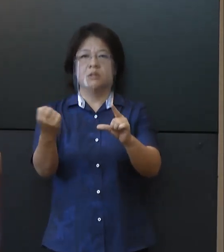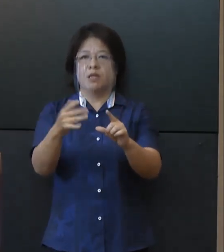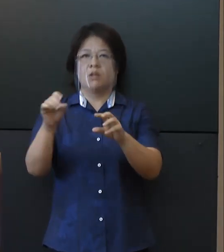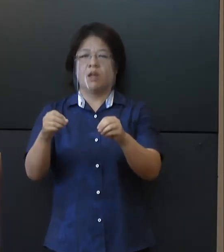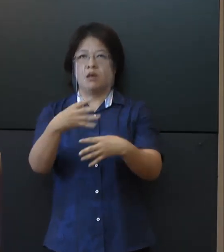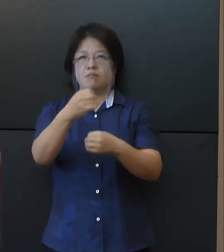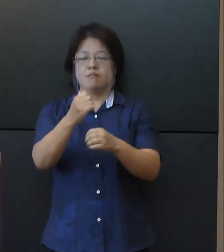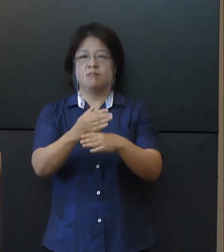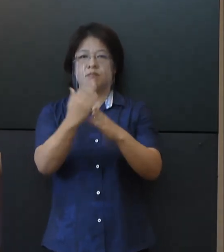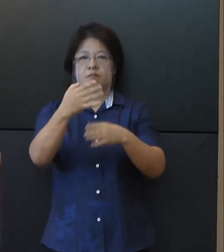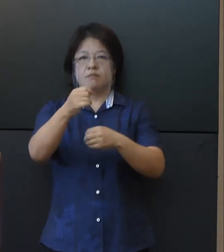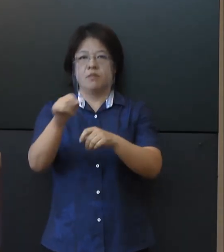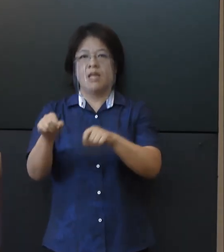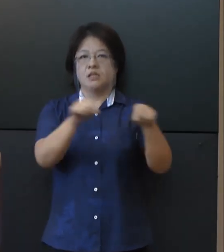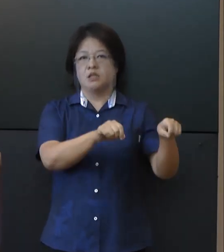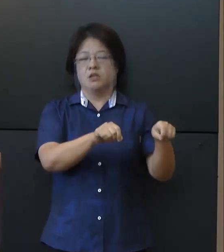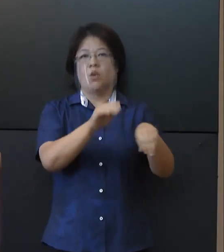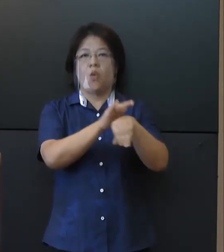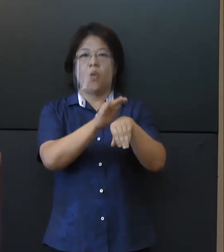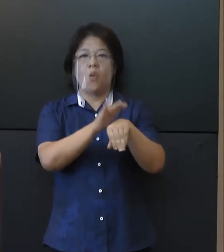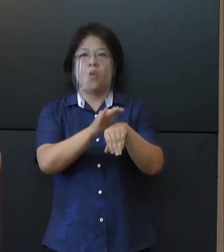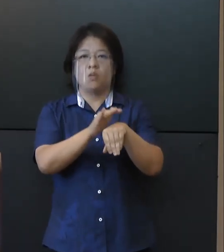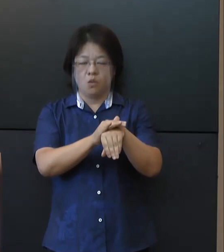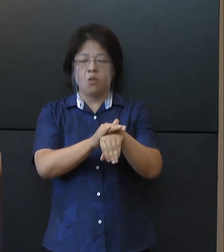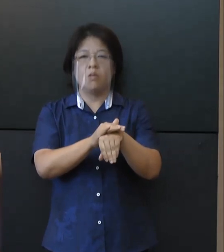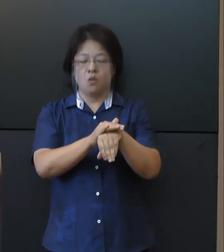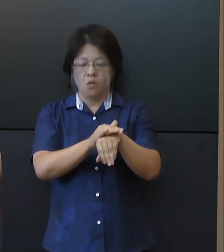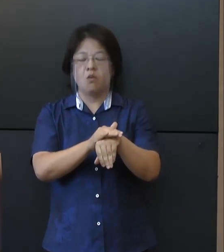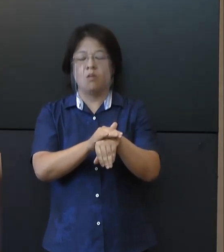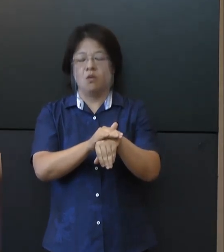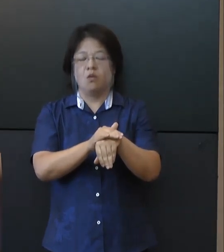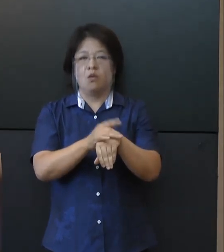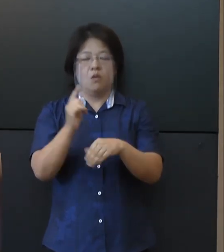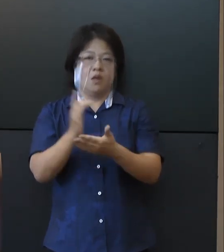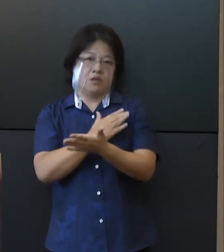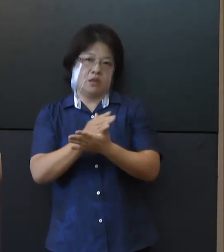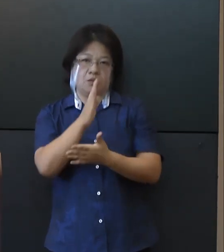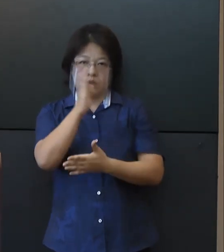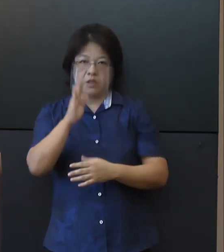延期するなど慎重に対応することとしております。